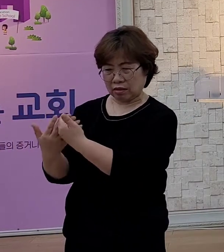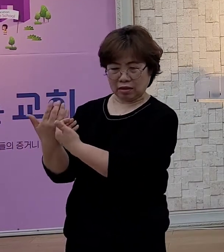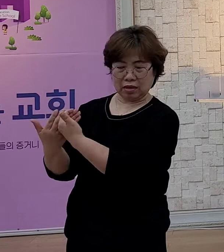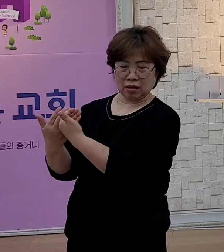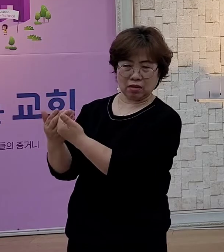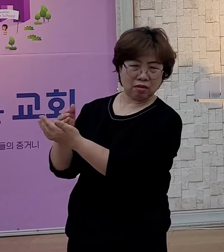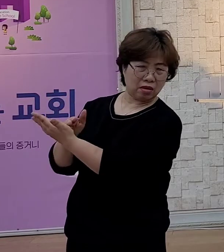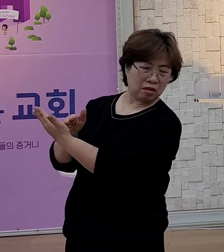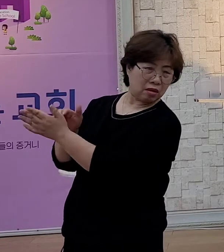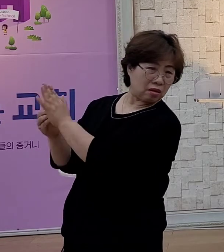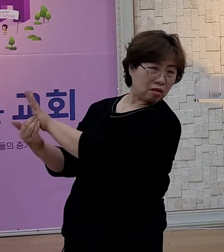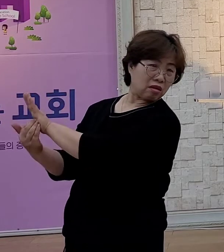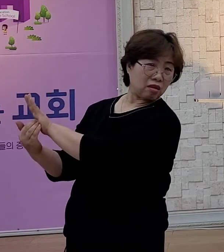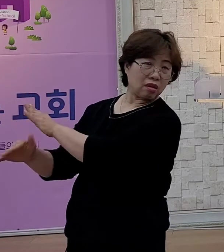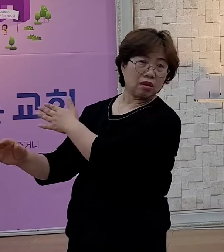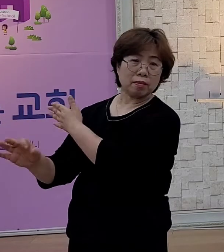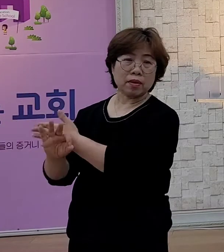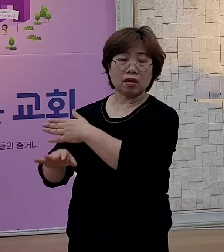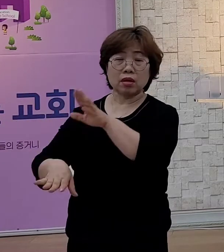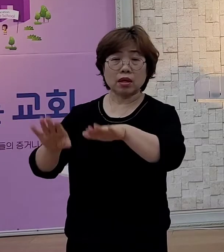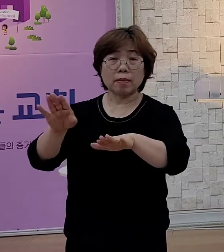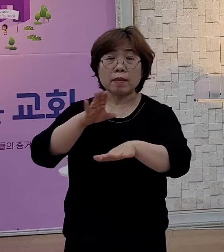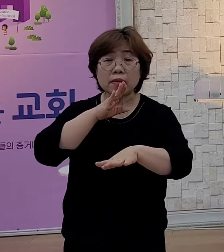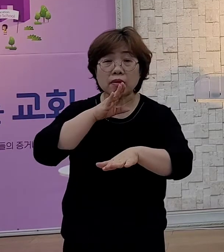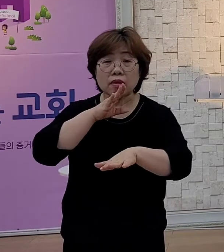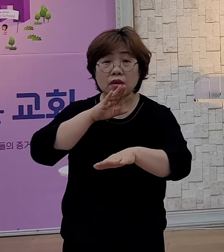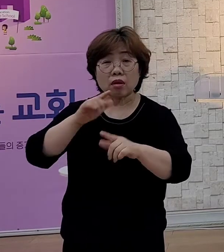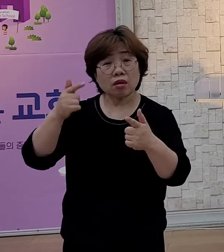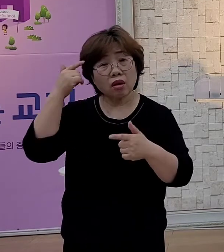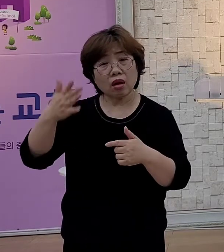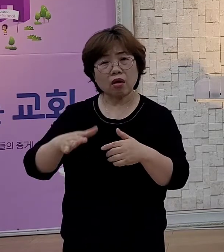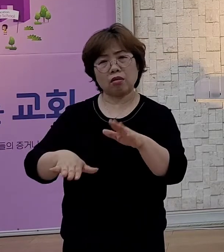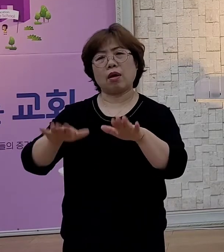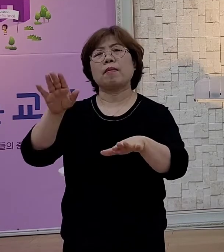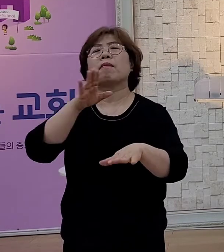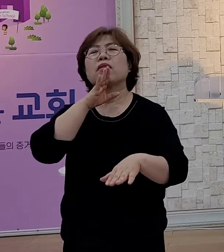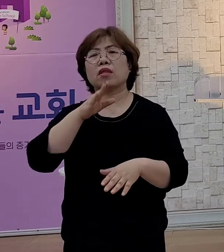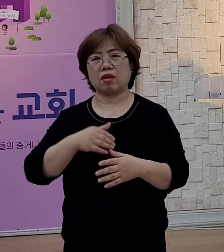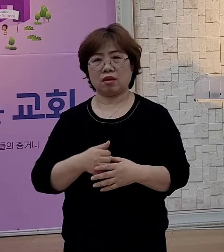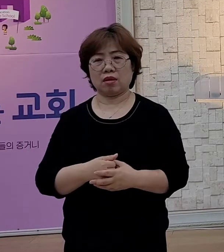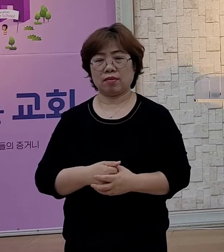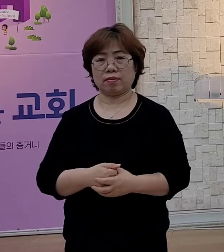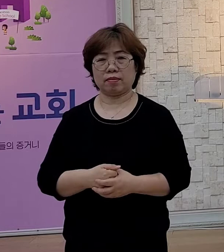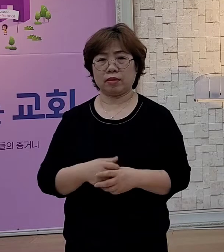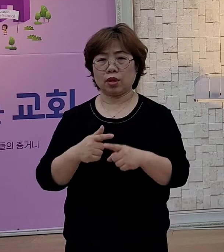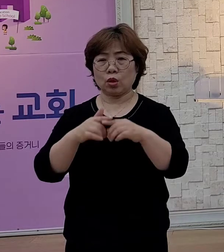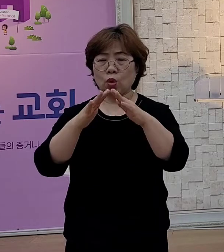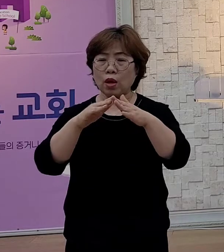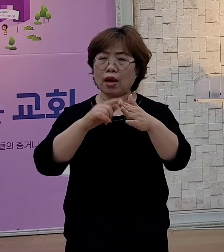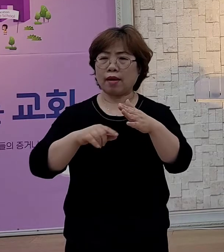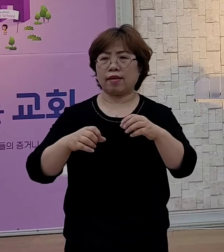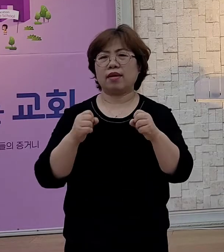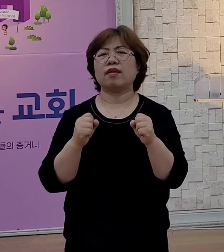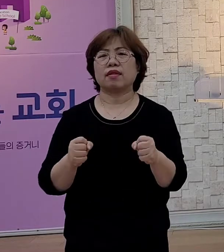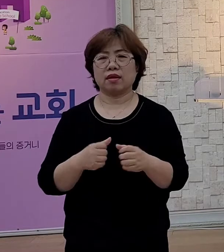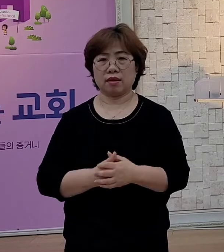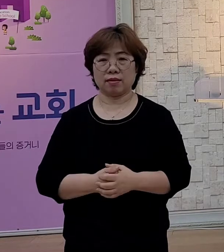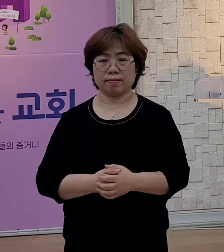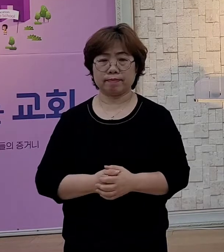사람을 배척한다면 여러분, 차별이 맞아요, 안 맞아요? 차별이죠. 이게 교회 안에 존재한다니까요.